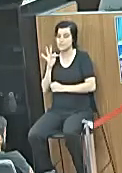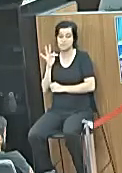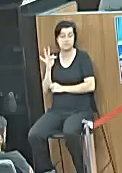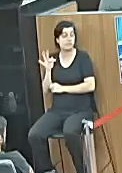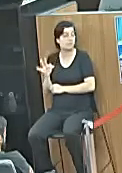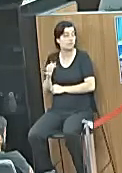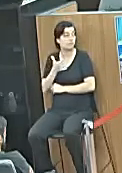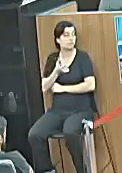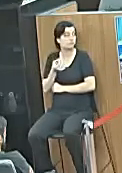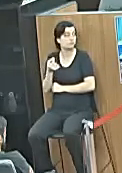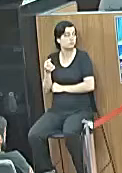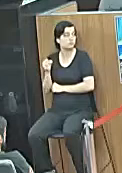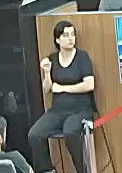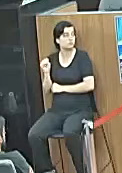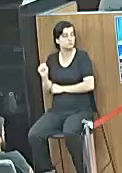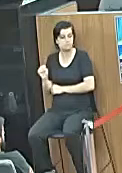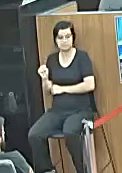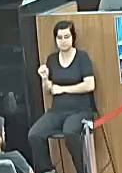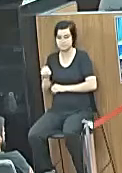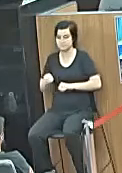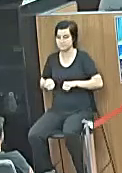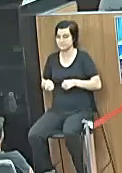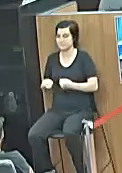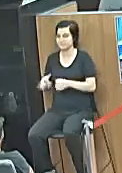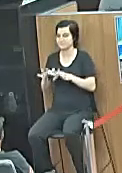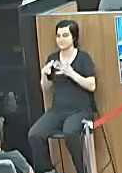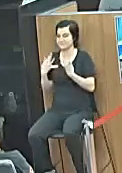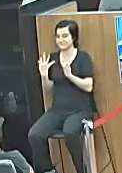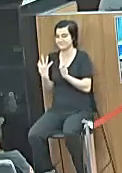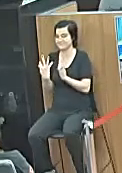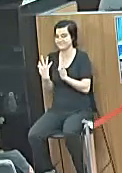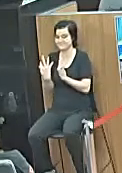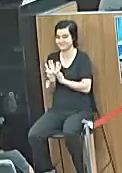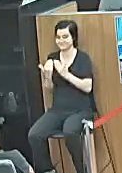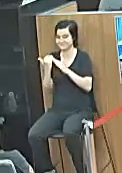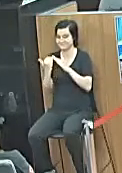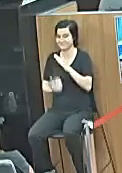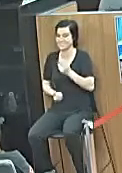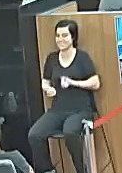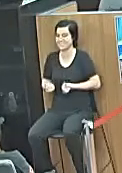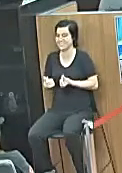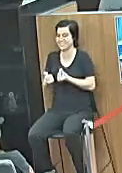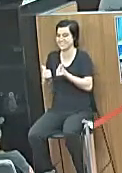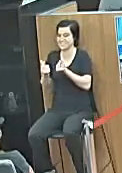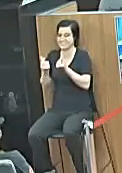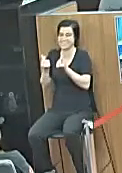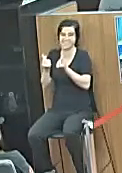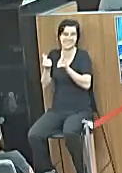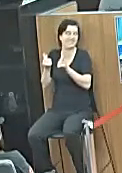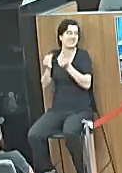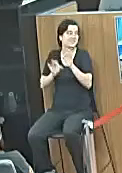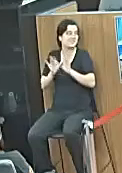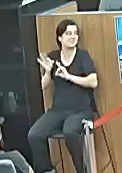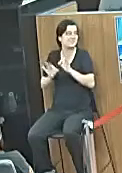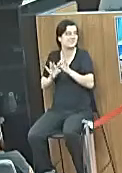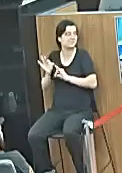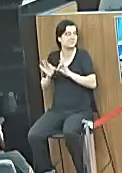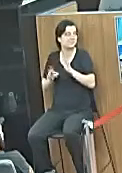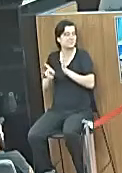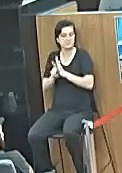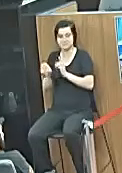de 2008 que assegura às famílias de baixa renda assistência técnica pública e gratuita para o projeto ea construção de habitação de interesse